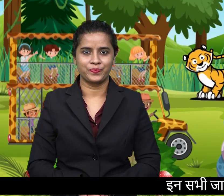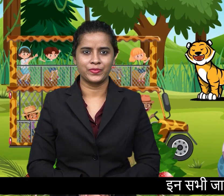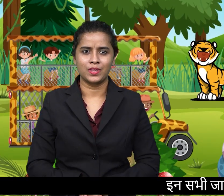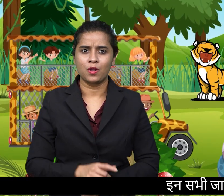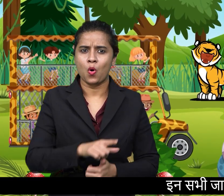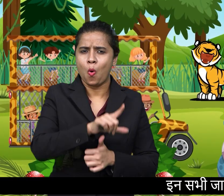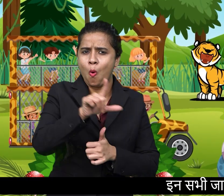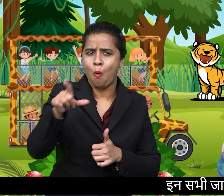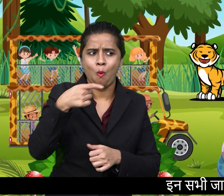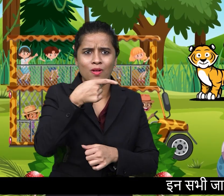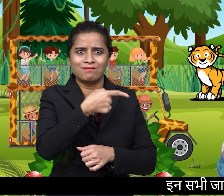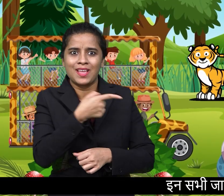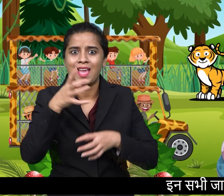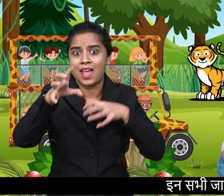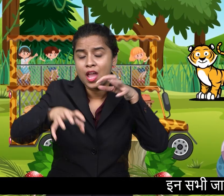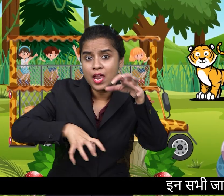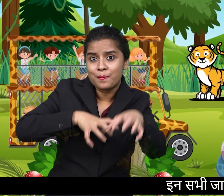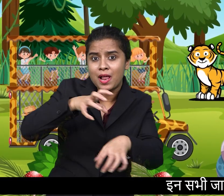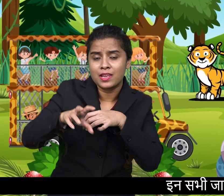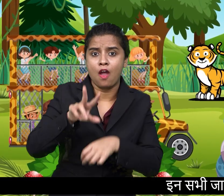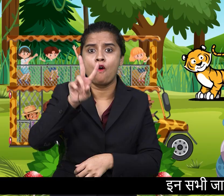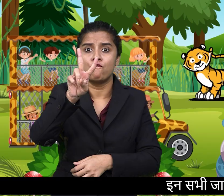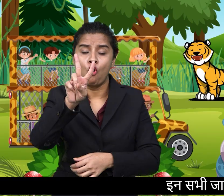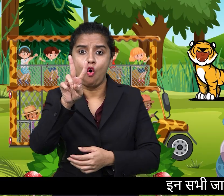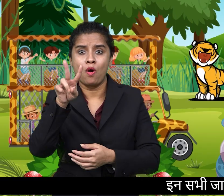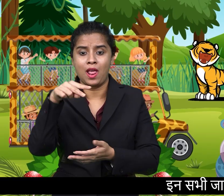इन सभी जानवरों के 4 पैर होते हैं।